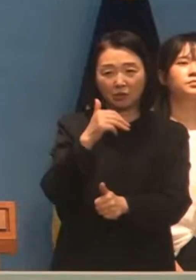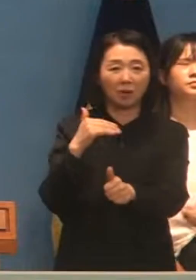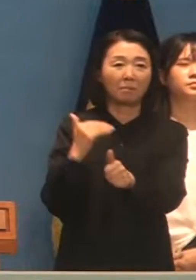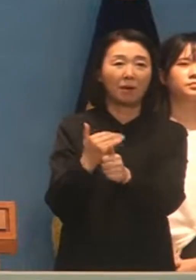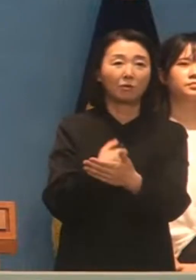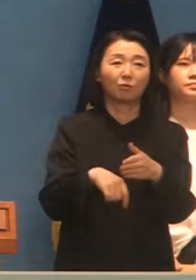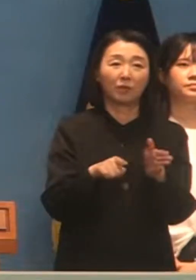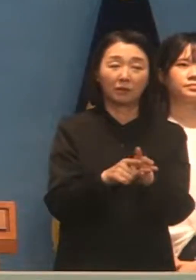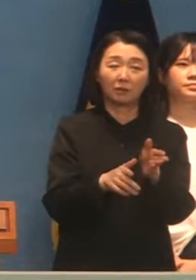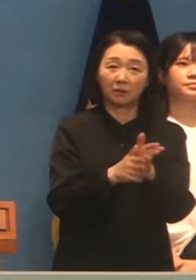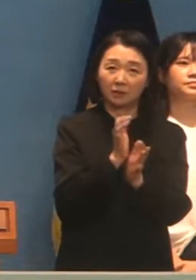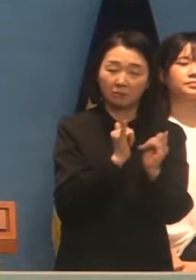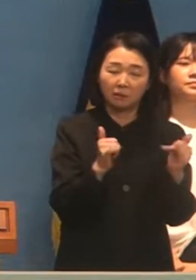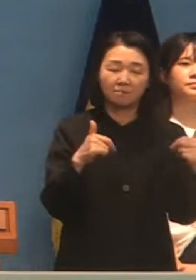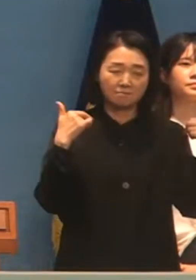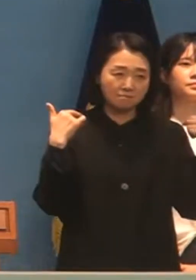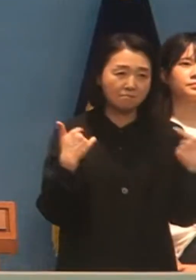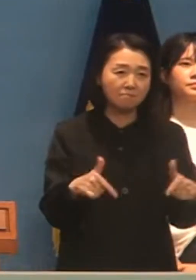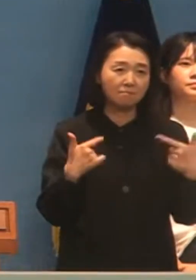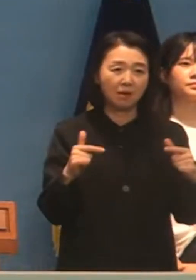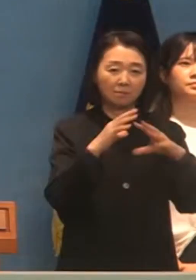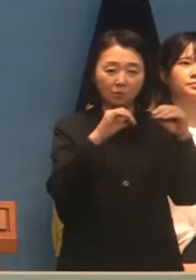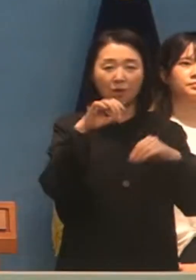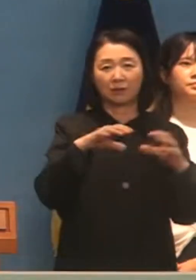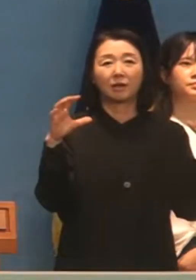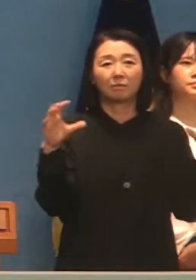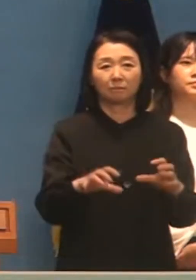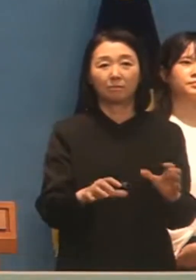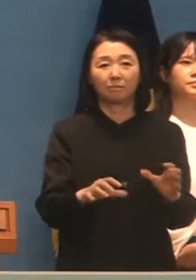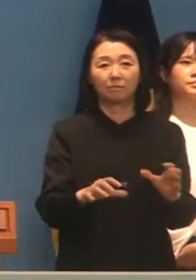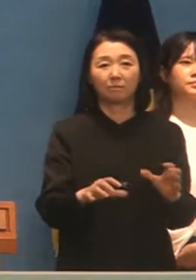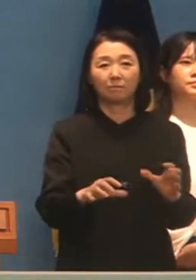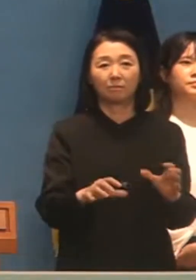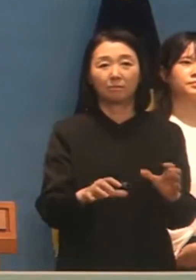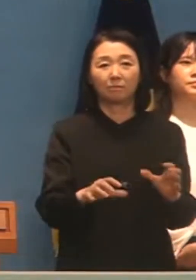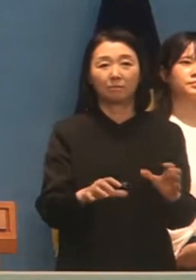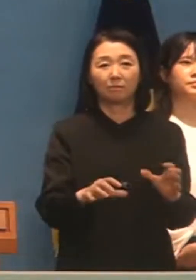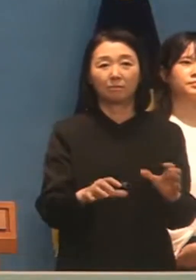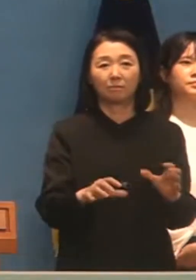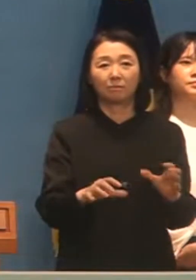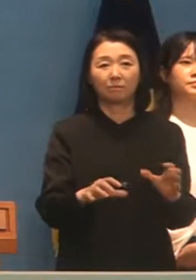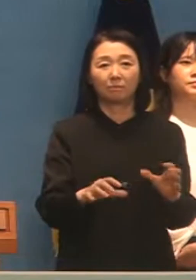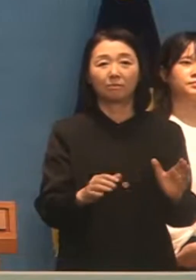수많은 시민들이 매일같이 광장에 모였습니다.